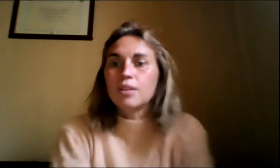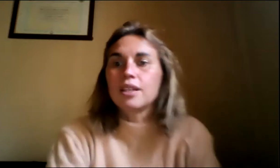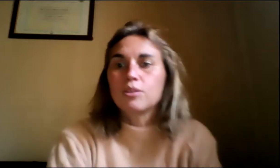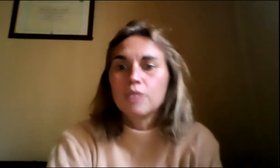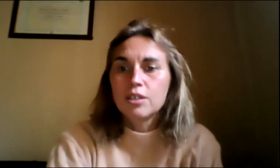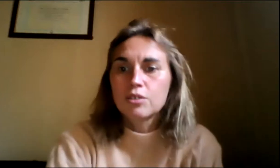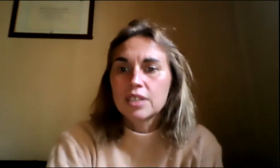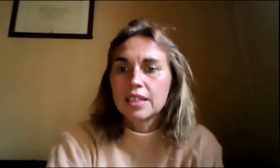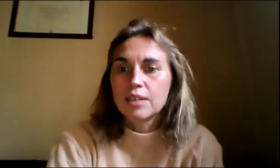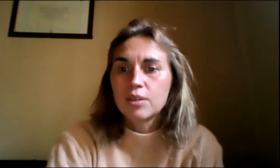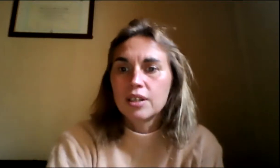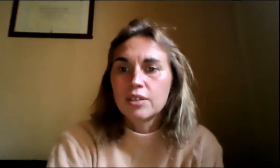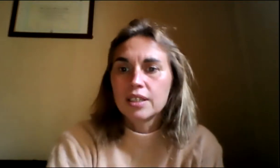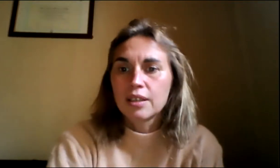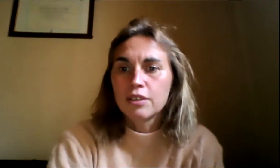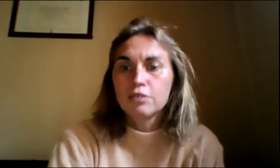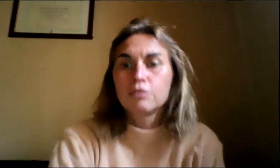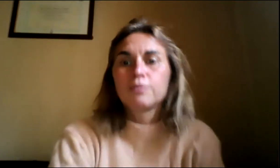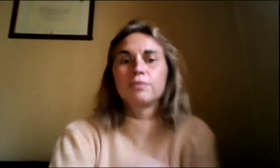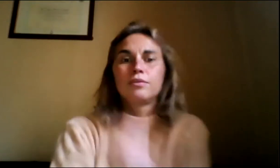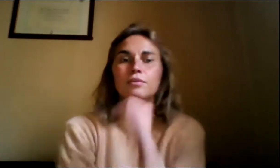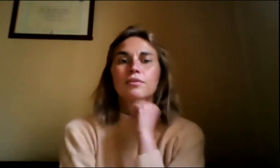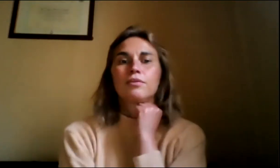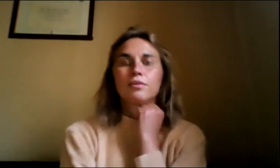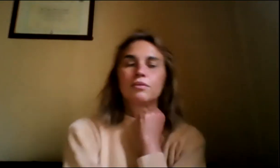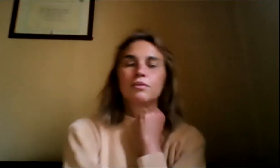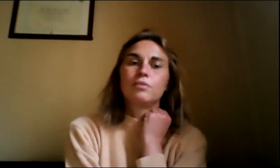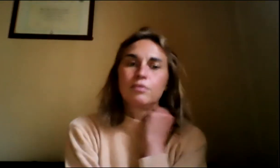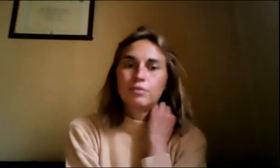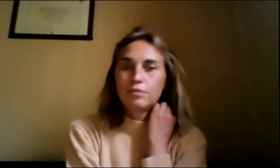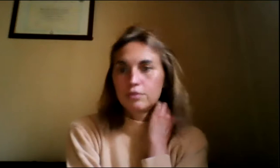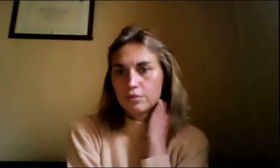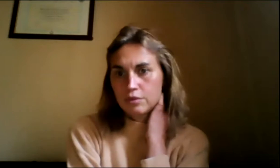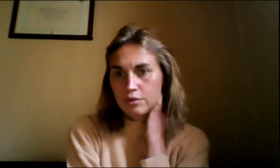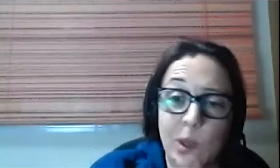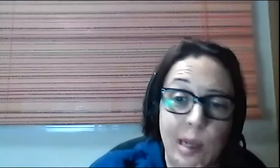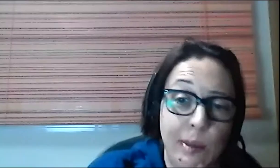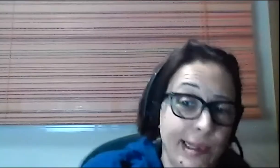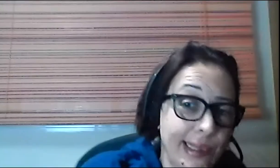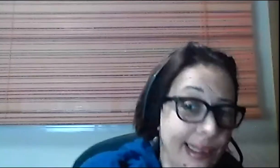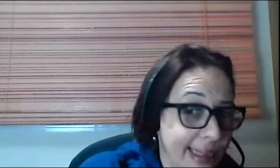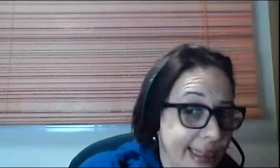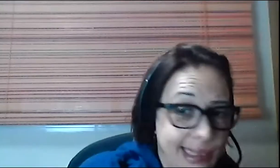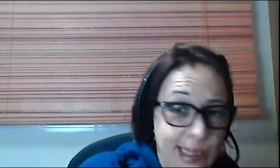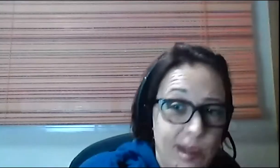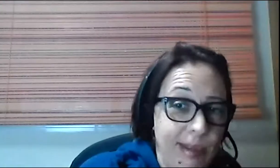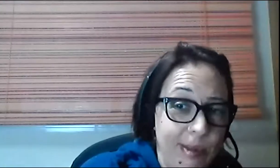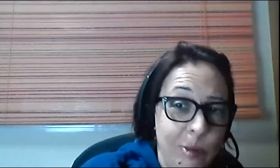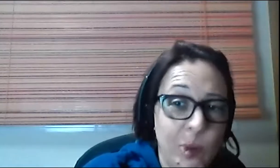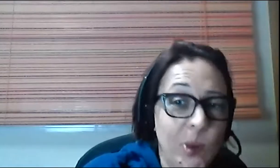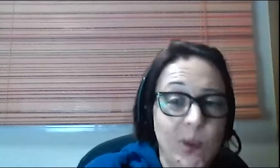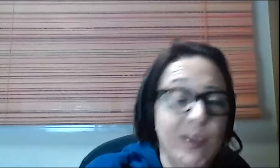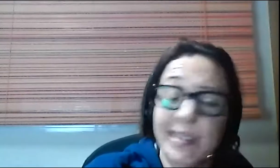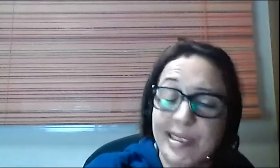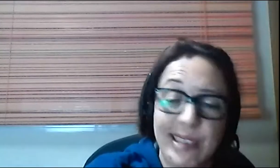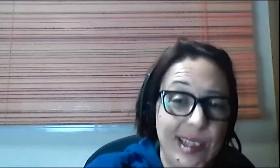¿recomendarían alguna lectura o nos darían alguna orientación? Pues yo la verdad es que en ese tema no